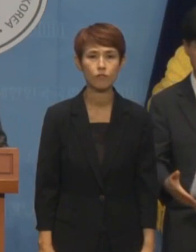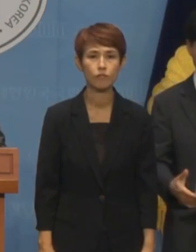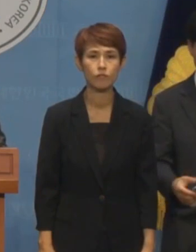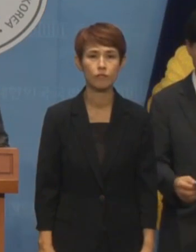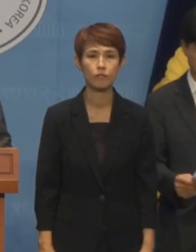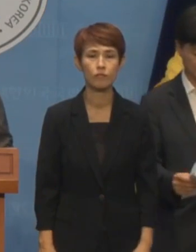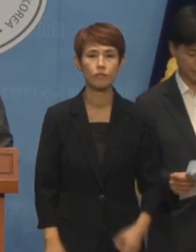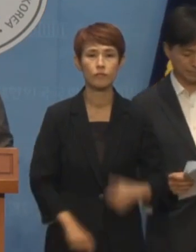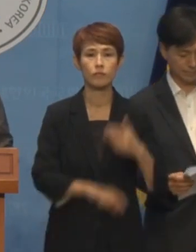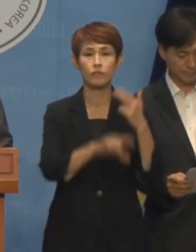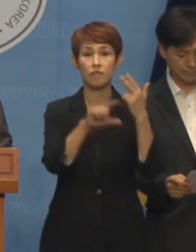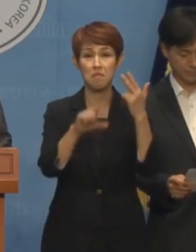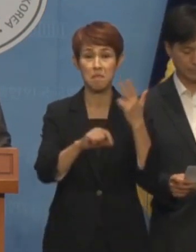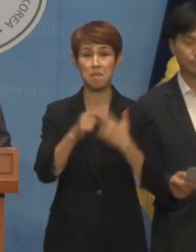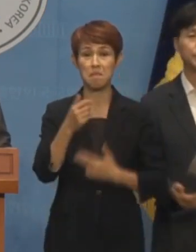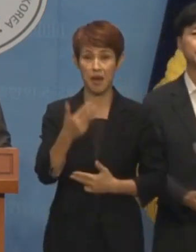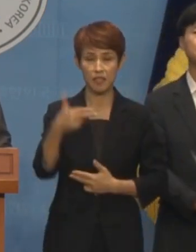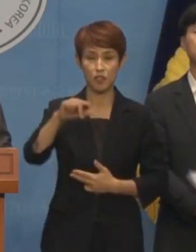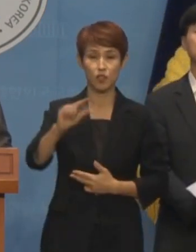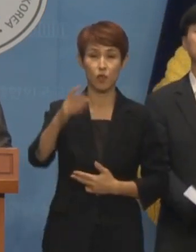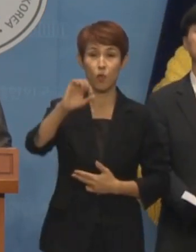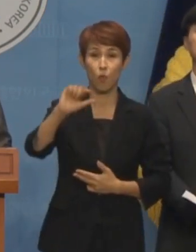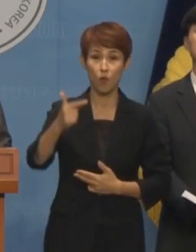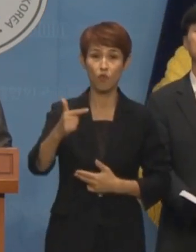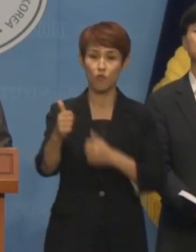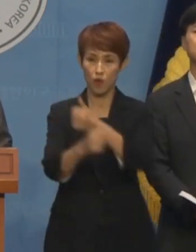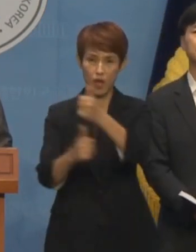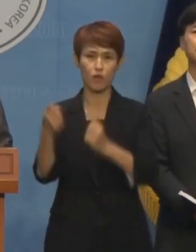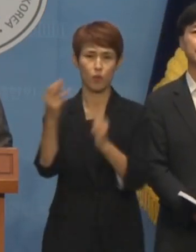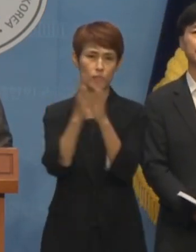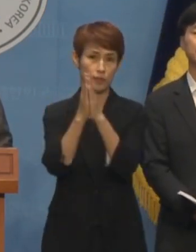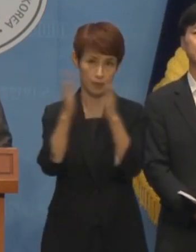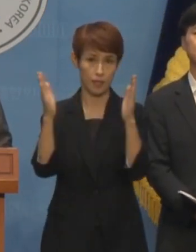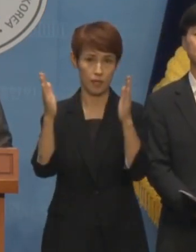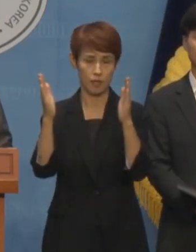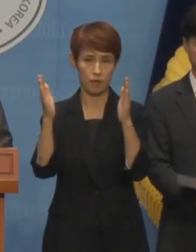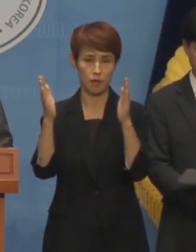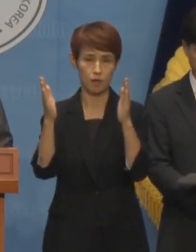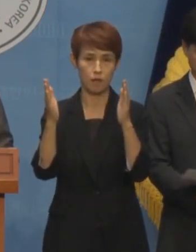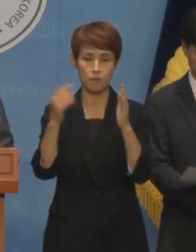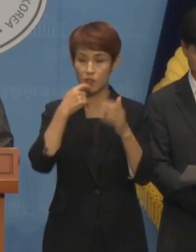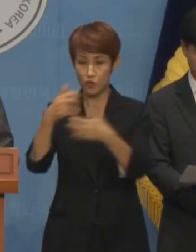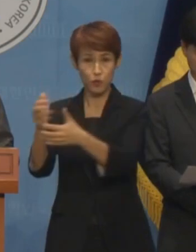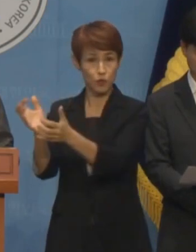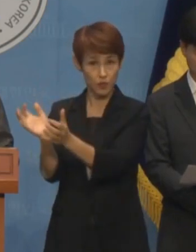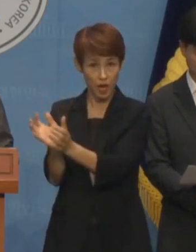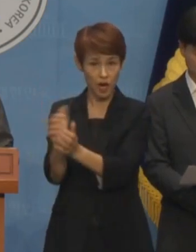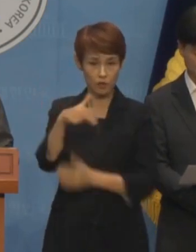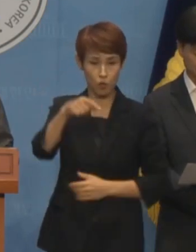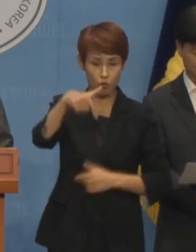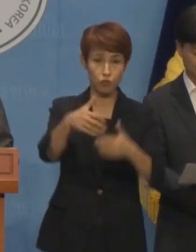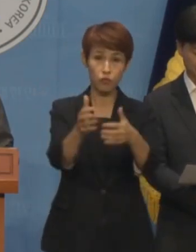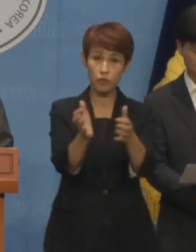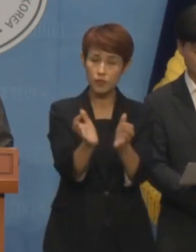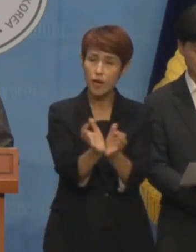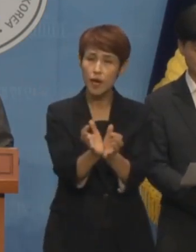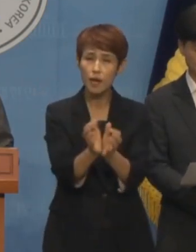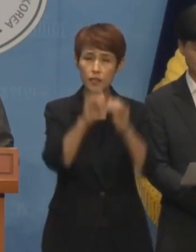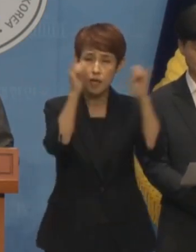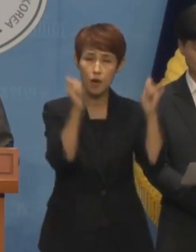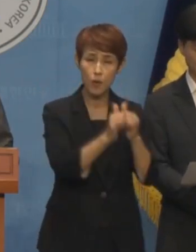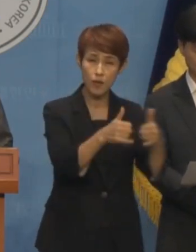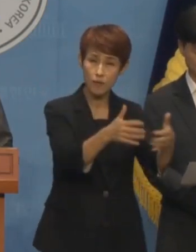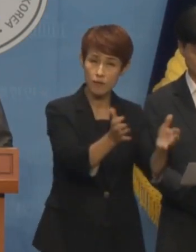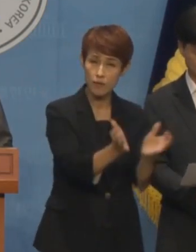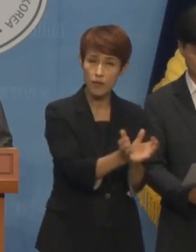다가오는 8일에 전원위원회가 다시 열릴 예정입니다. 더불어민주당과 조국혁신당,